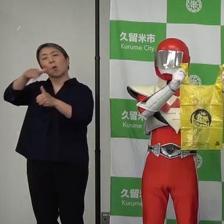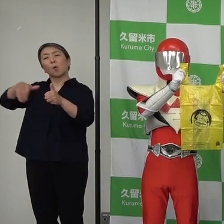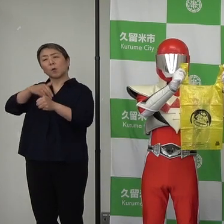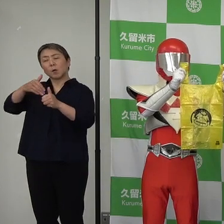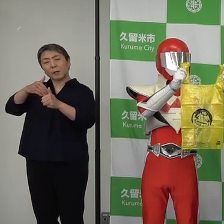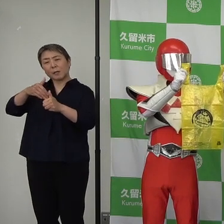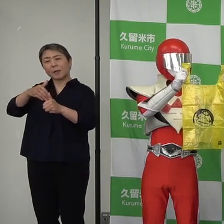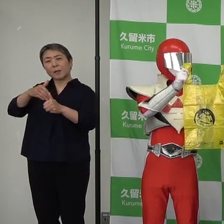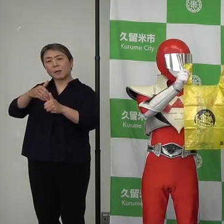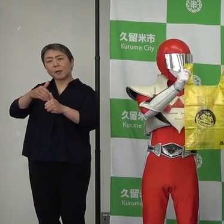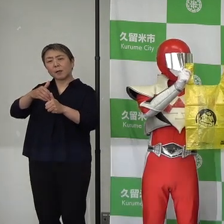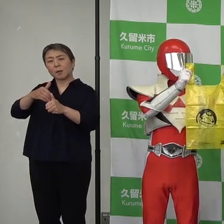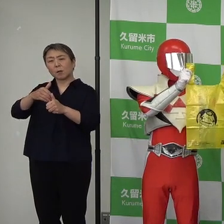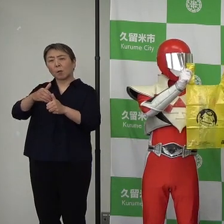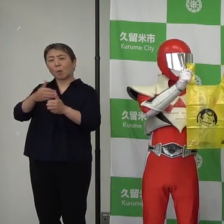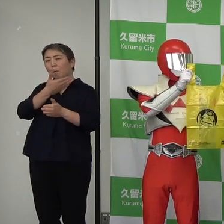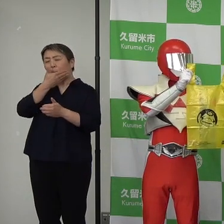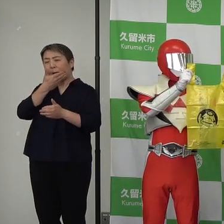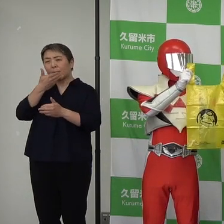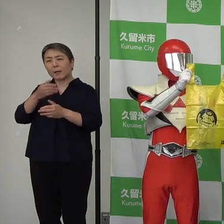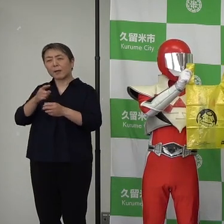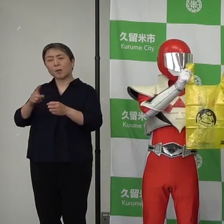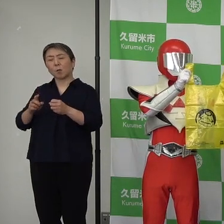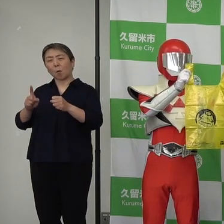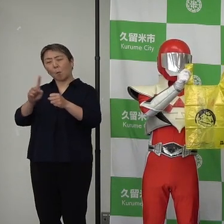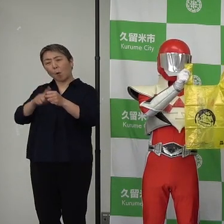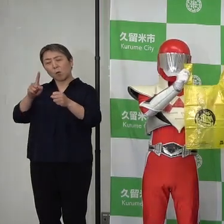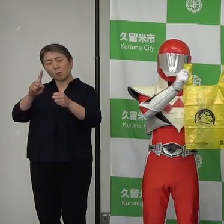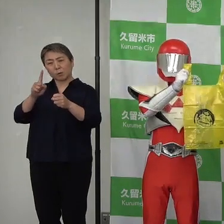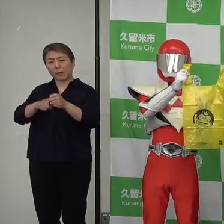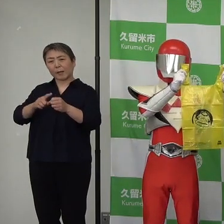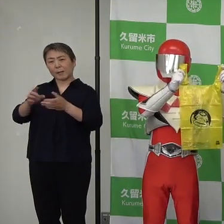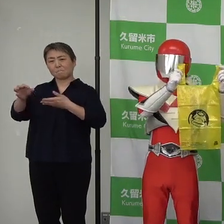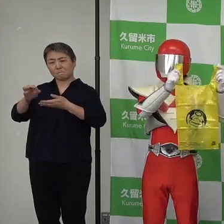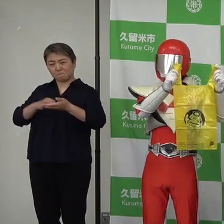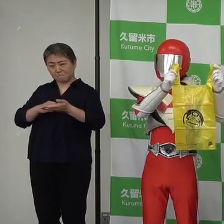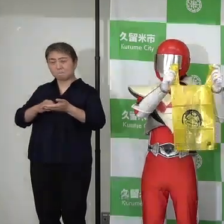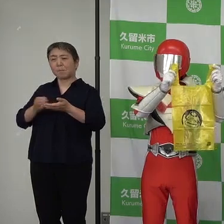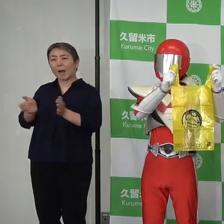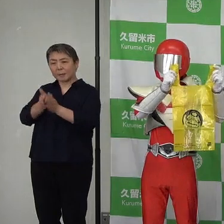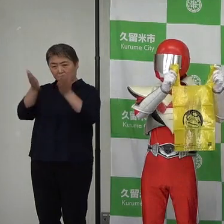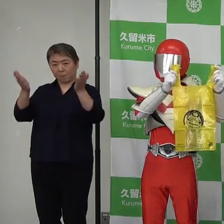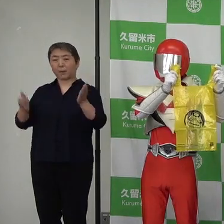など利便性向上を目的に出しております。